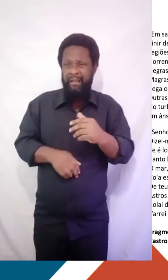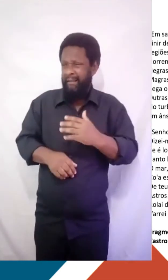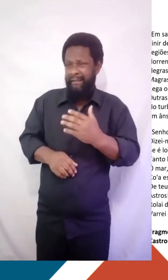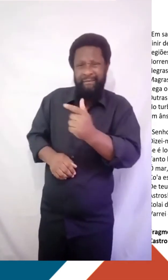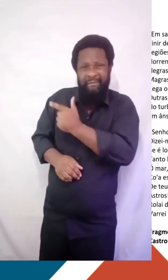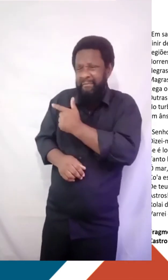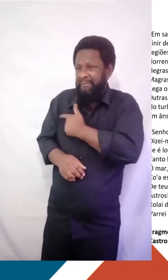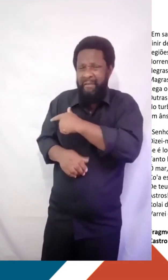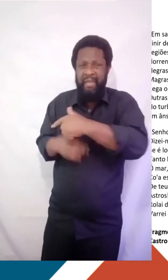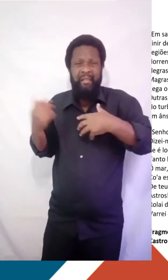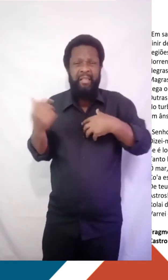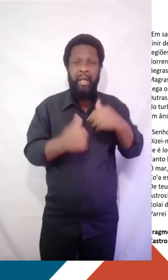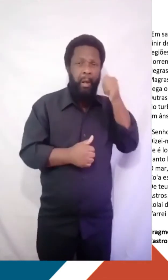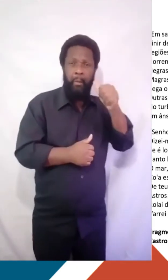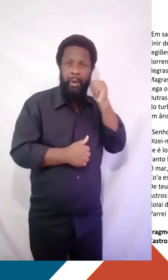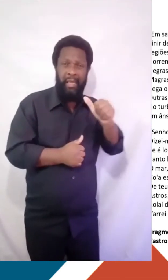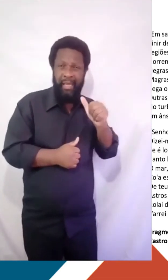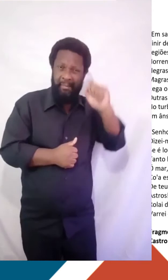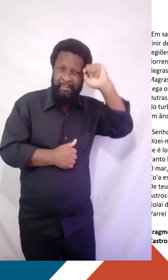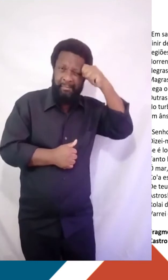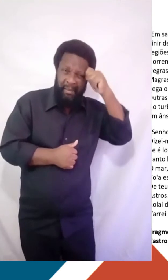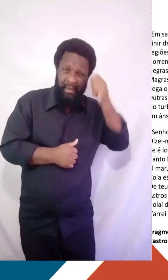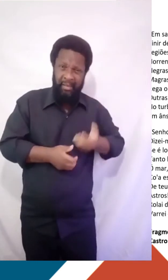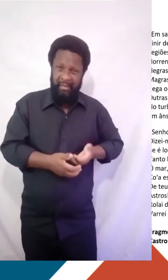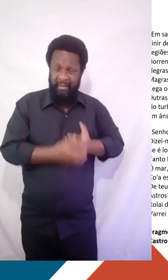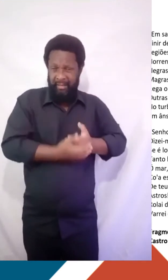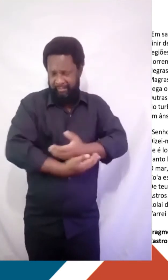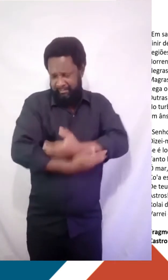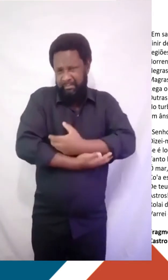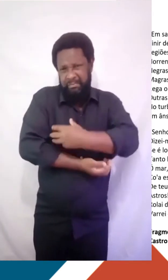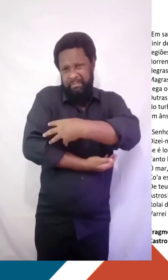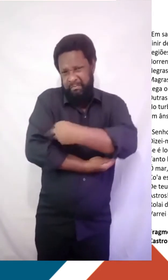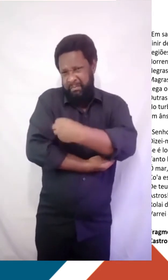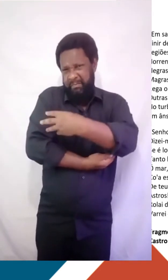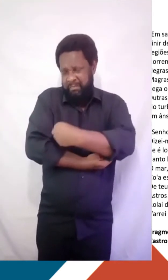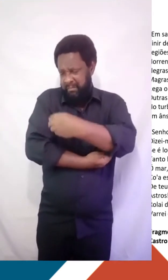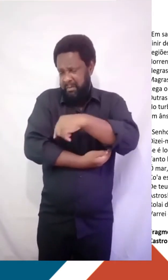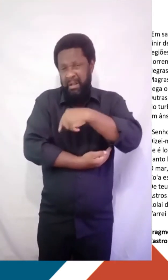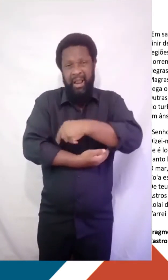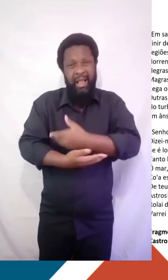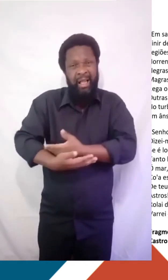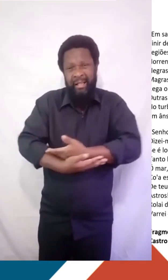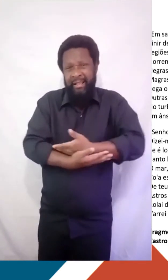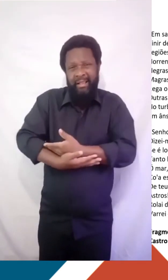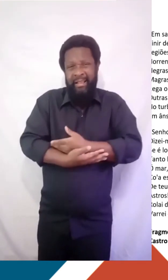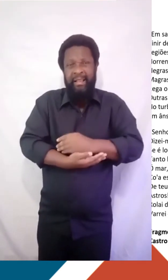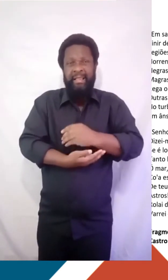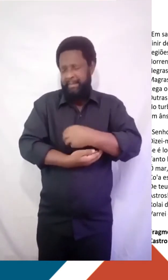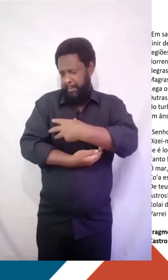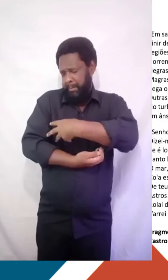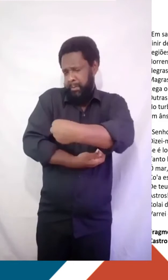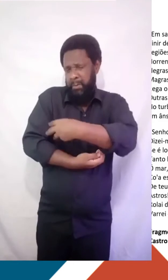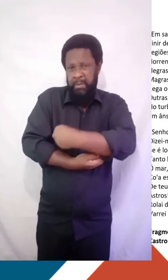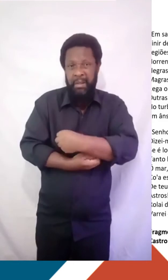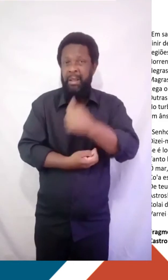a dançar, negras mulheres suspendendo as tetas, magras crianças cujas bocas pretas regam o sangue das